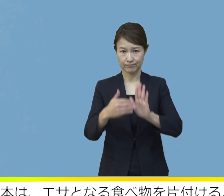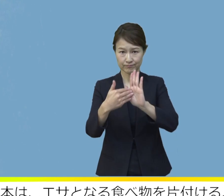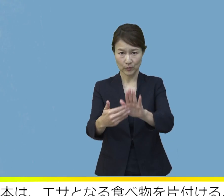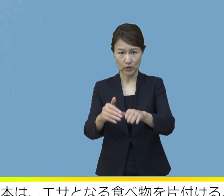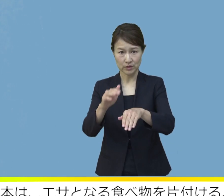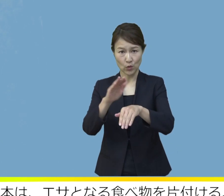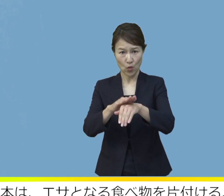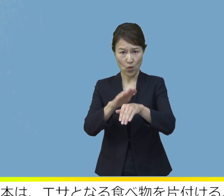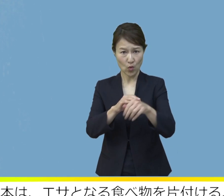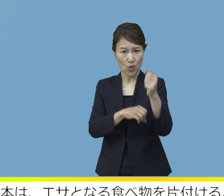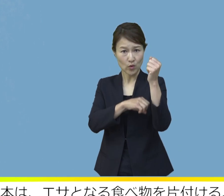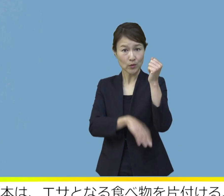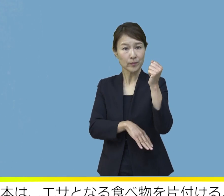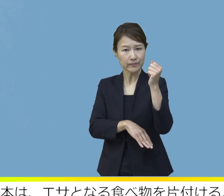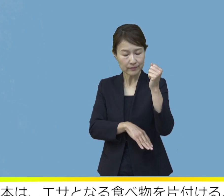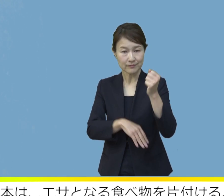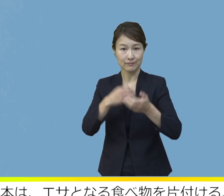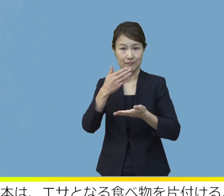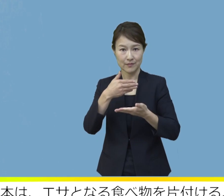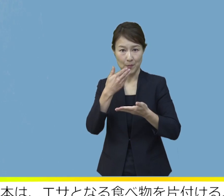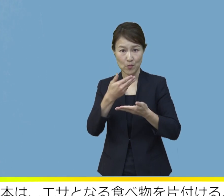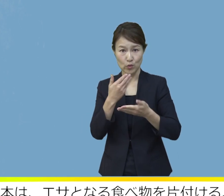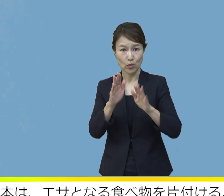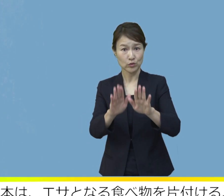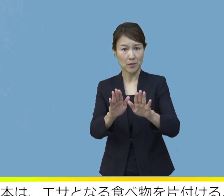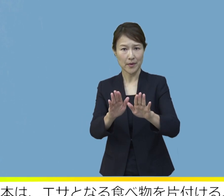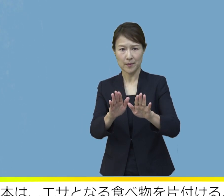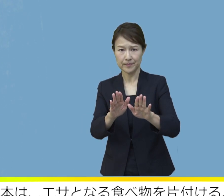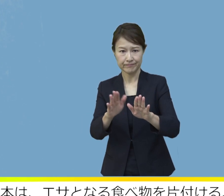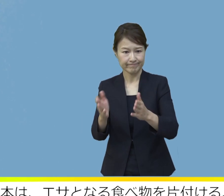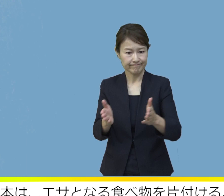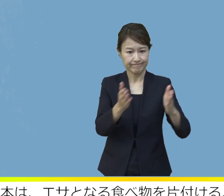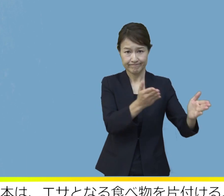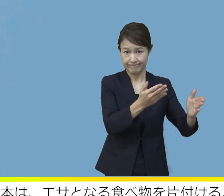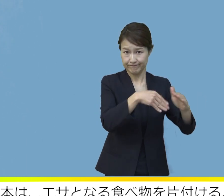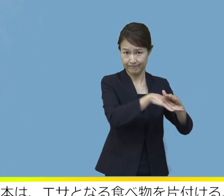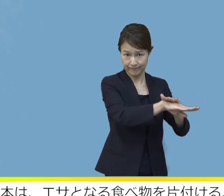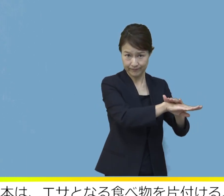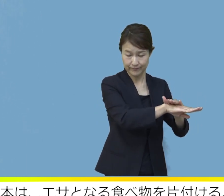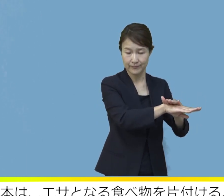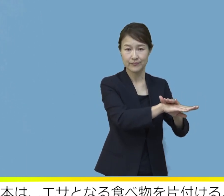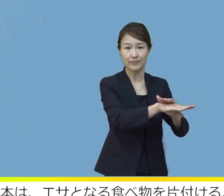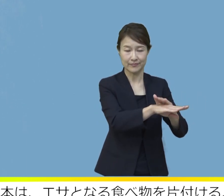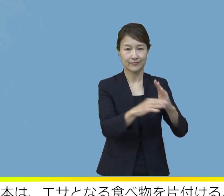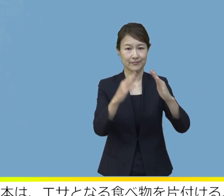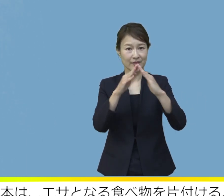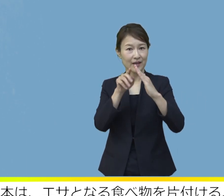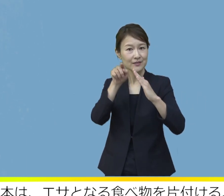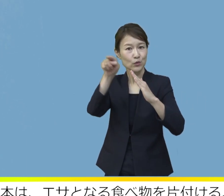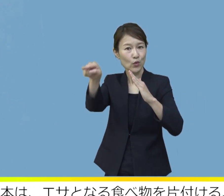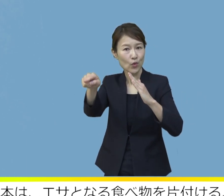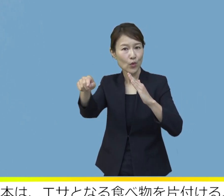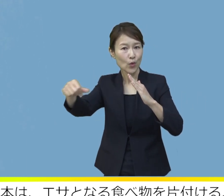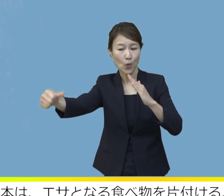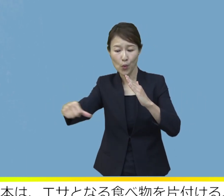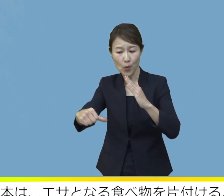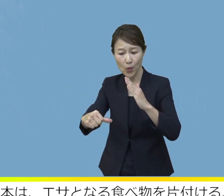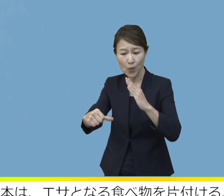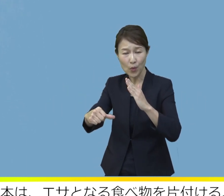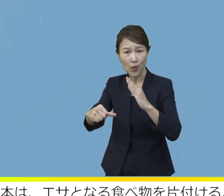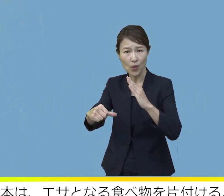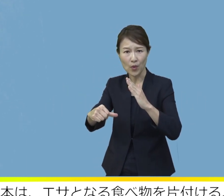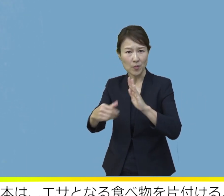対策の基本は餌となる食べ物を片付ける外から侵入する原因と